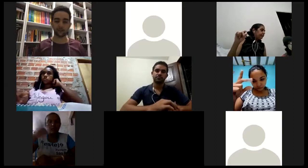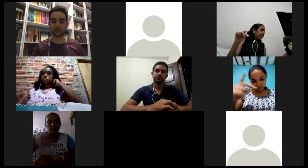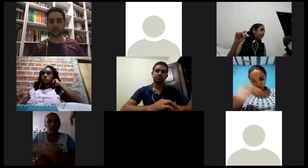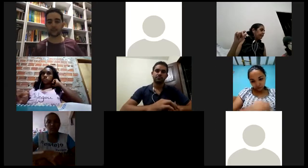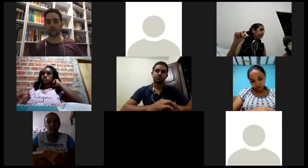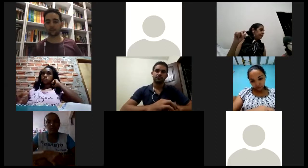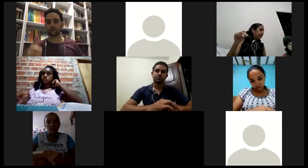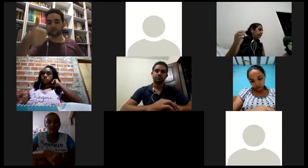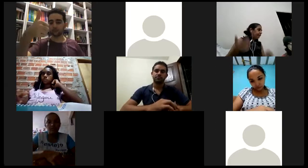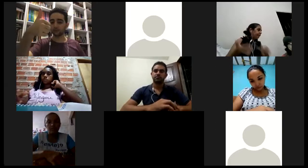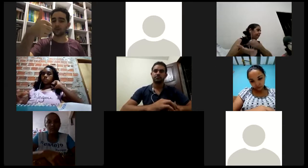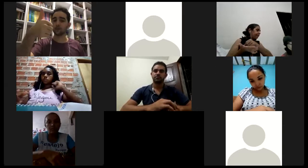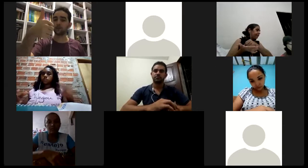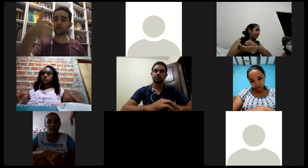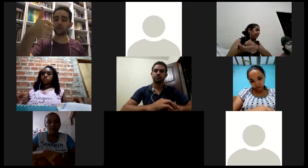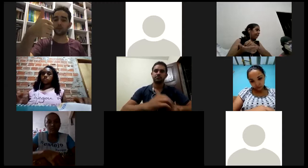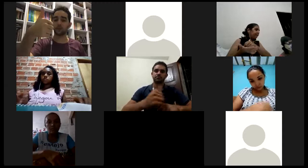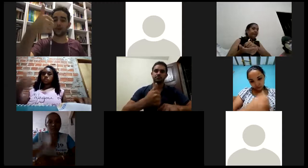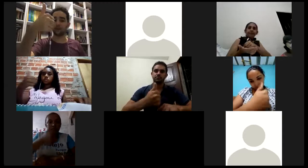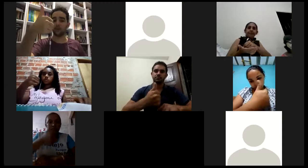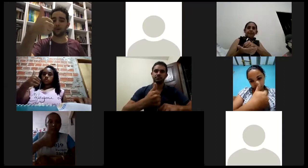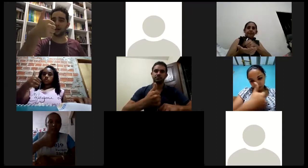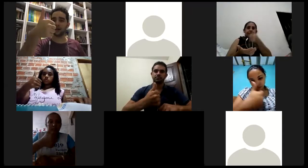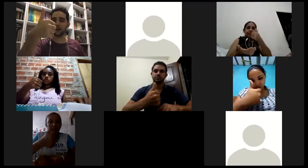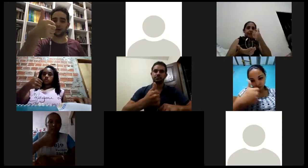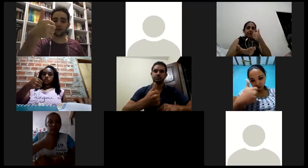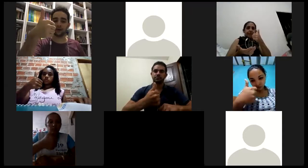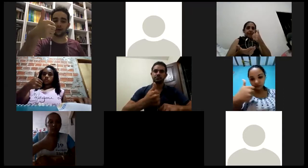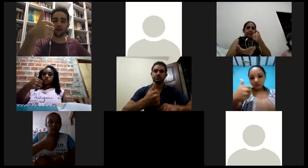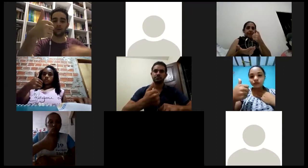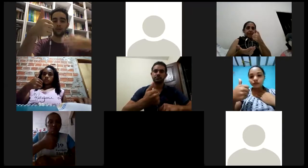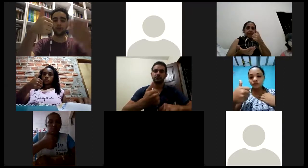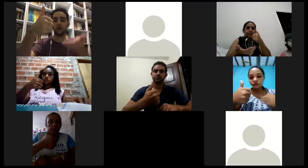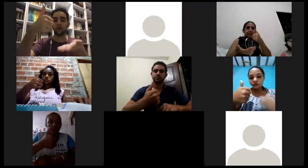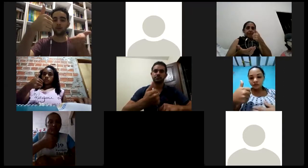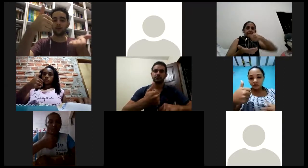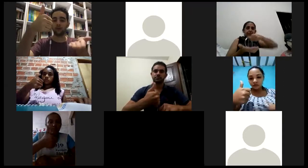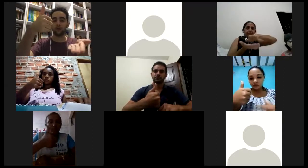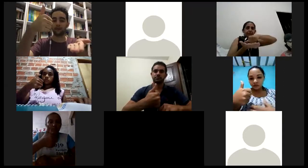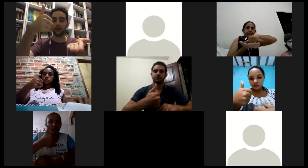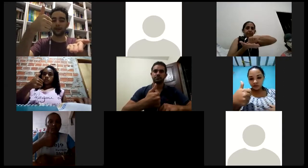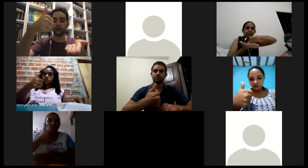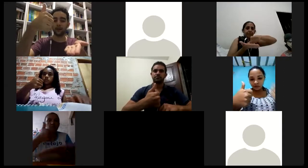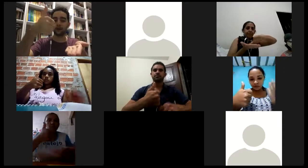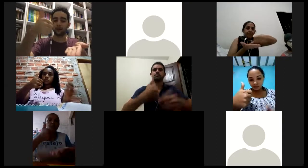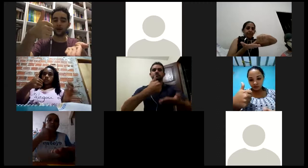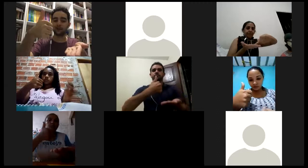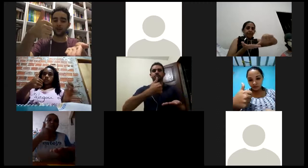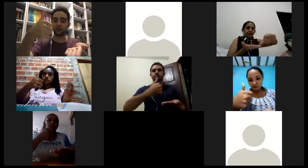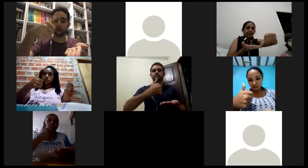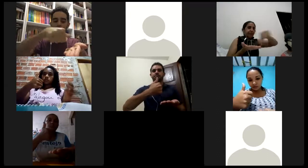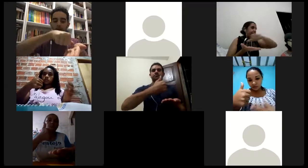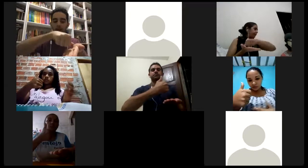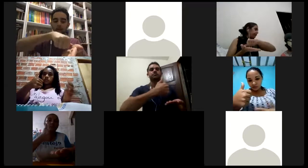Fita. Fita adesiva. Configuração de mão em polegar, em legal. Minha outra mão aberta. Eu vou passar o